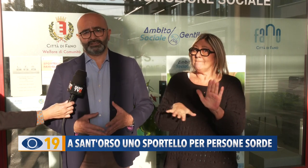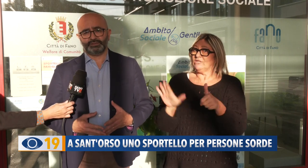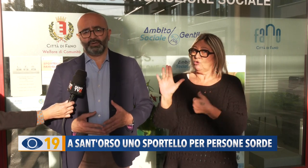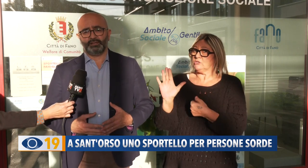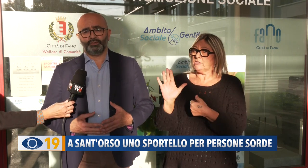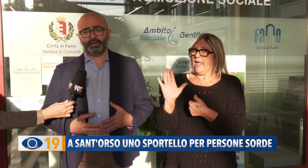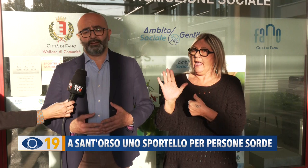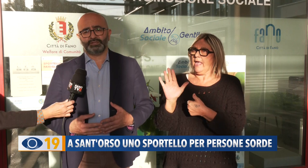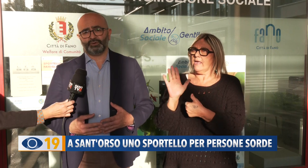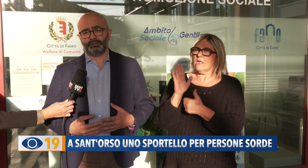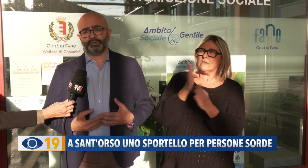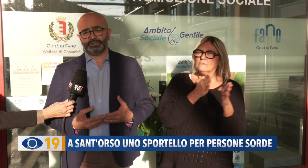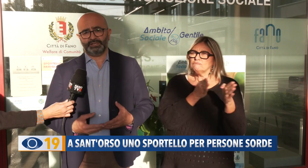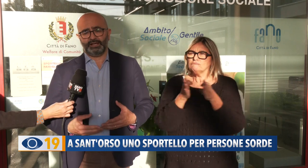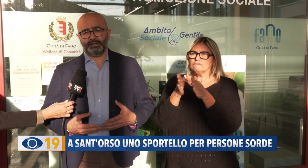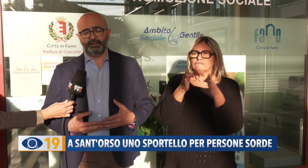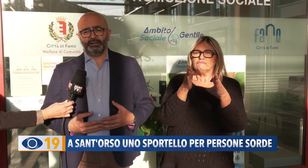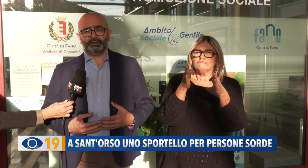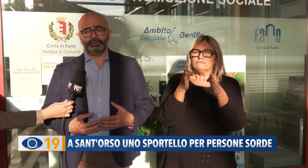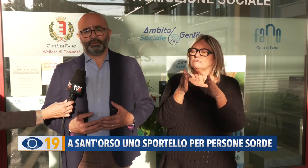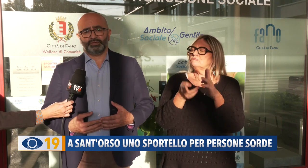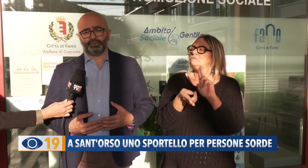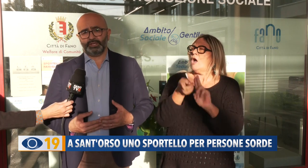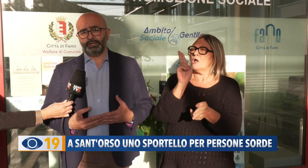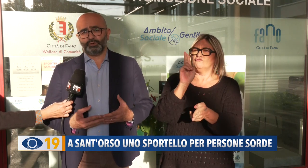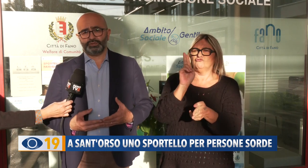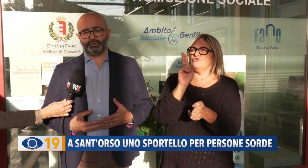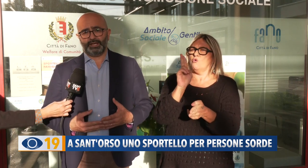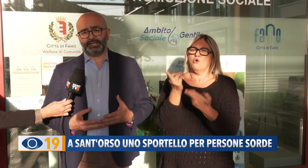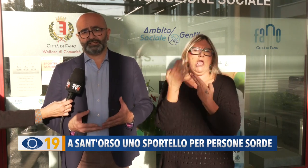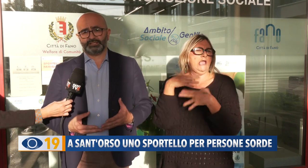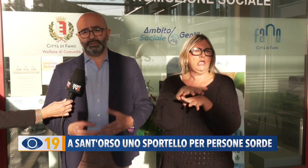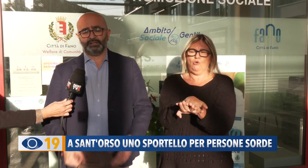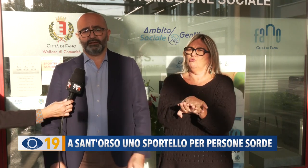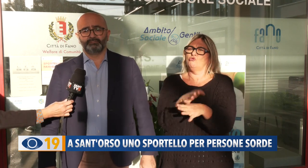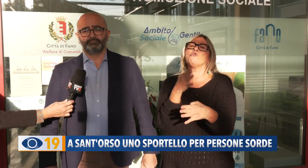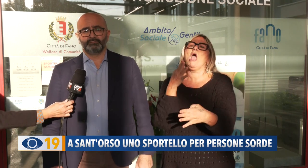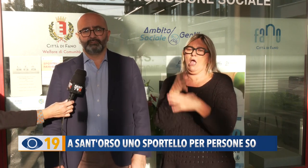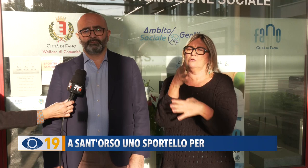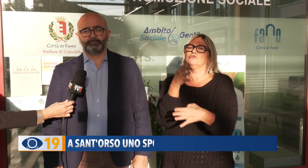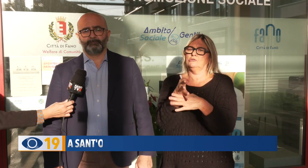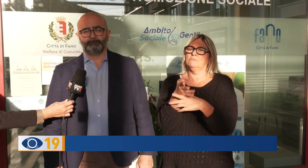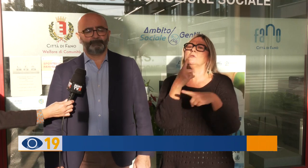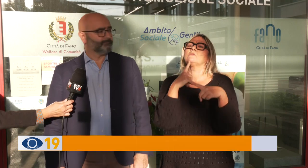nella direzione di una maggiore prossimità, di una maggiore inclusione ed accessibilità.